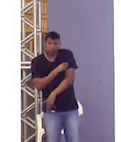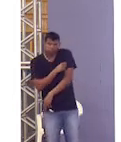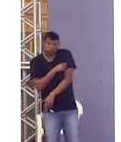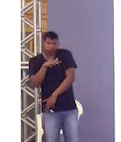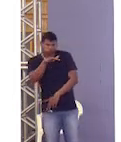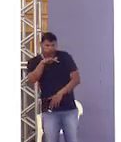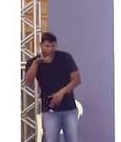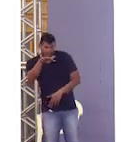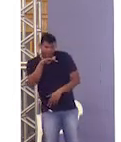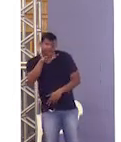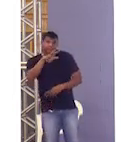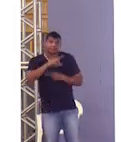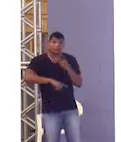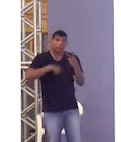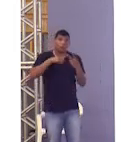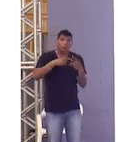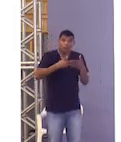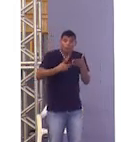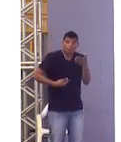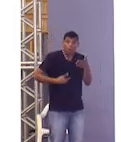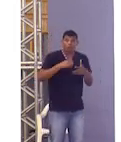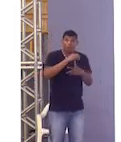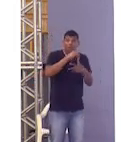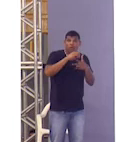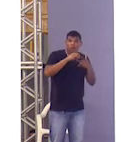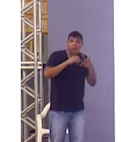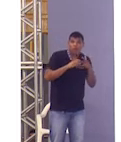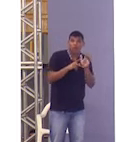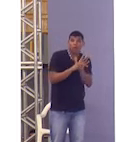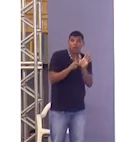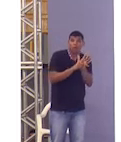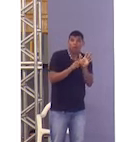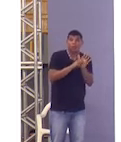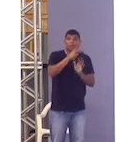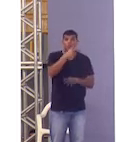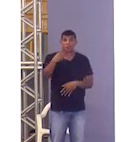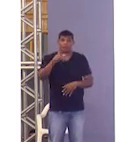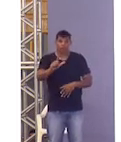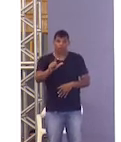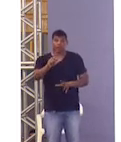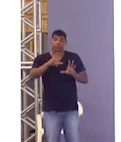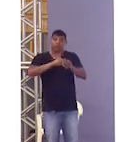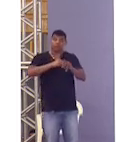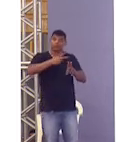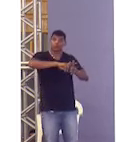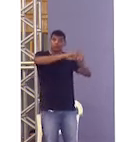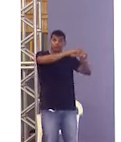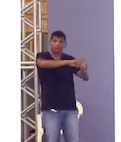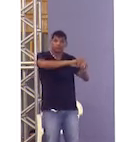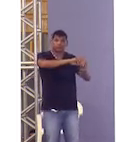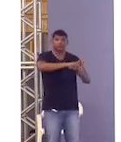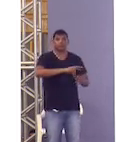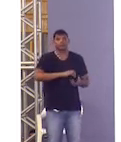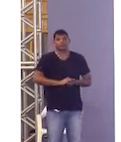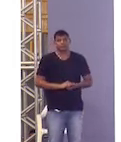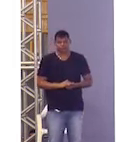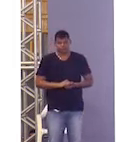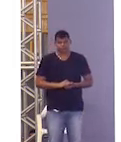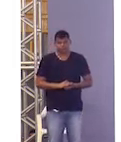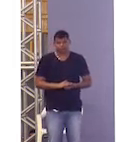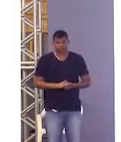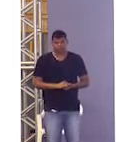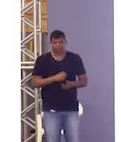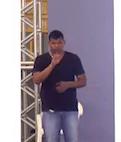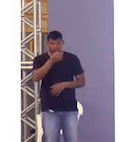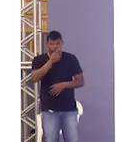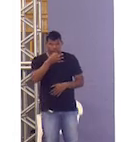faz. E também tem o outro Enem que é chamado de Enem PPL. É aplicado em um dia extra só para